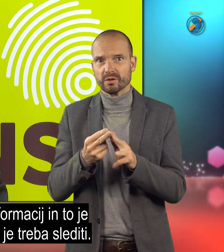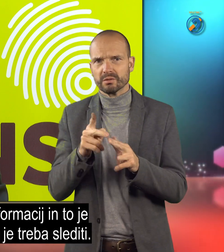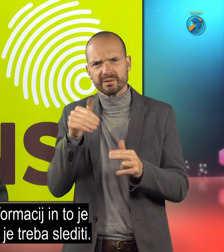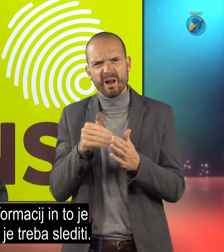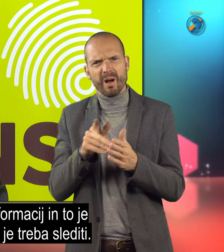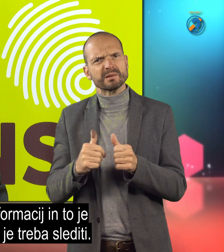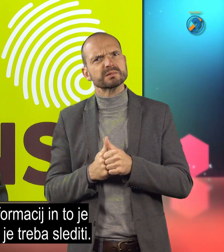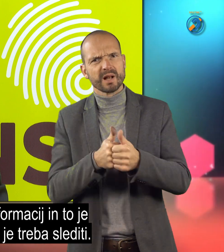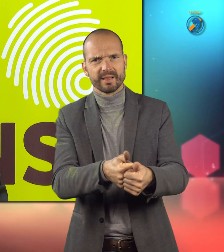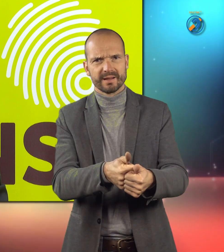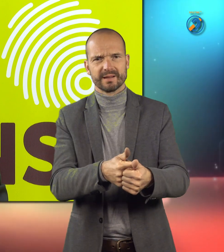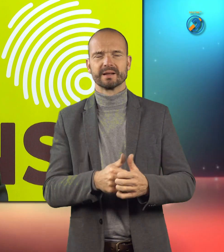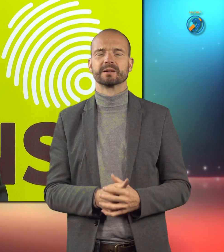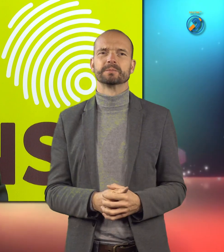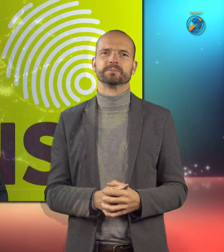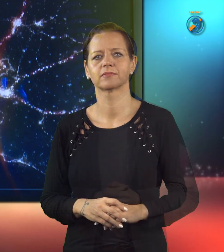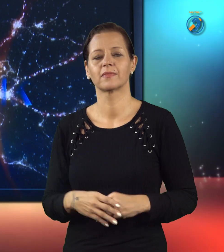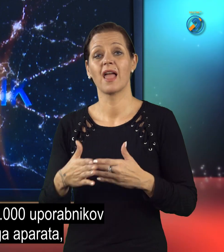mu slediti.